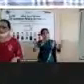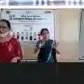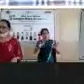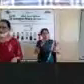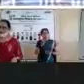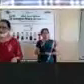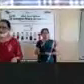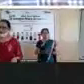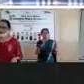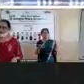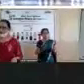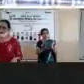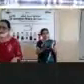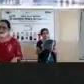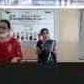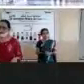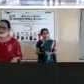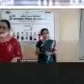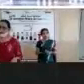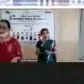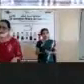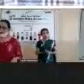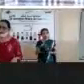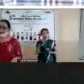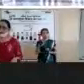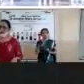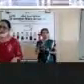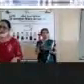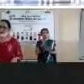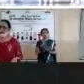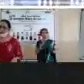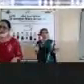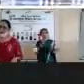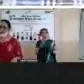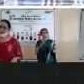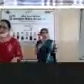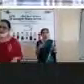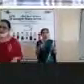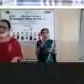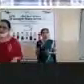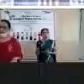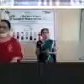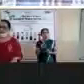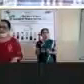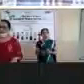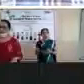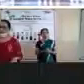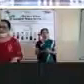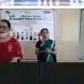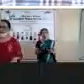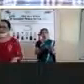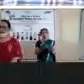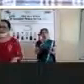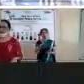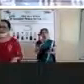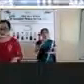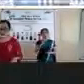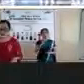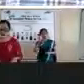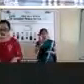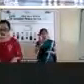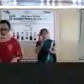से समर्थन दिया जा रहा है। जागरूकता सृजन और प्रचार योजना यानी अवेयरनेस जनरेशन प्रोग्राम 2014-15 से प्रचालन